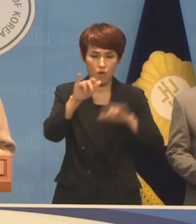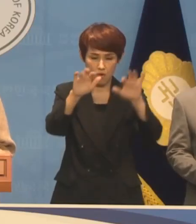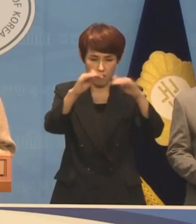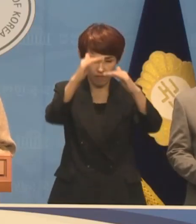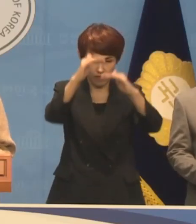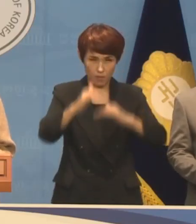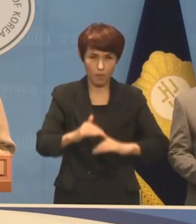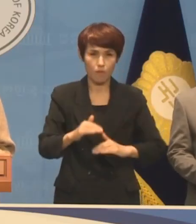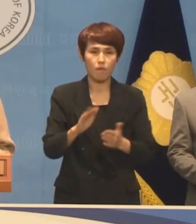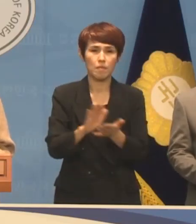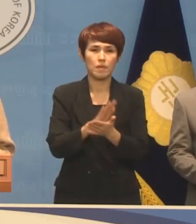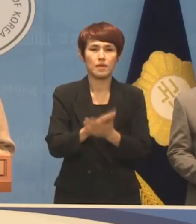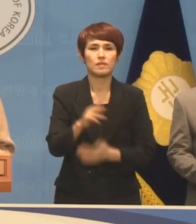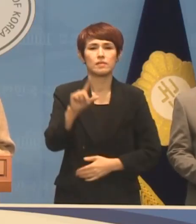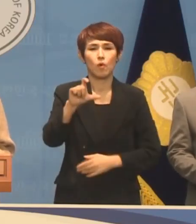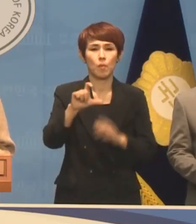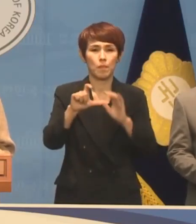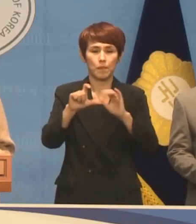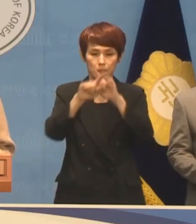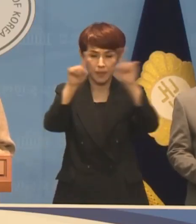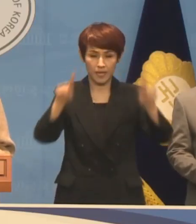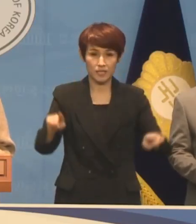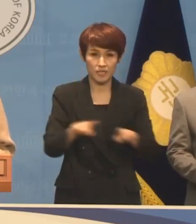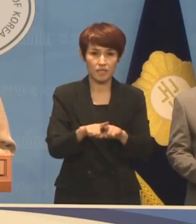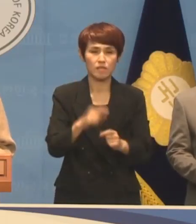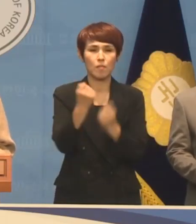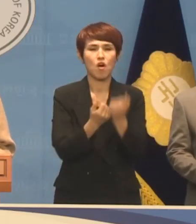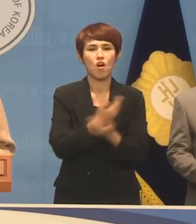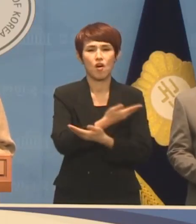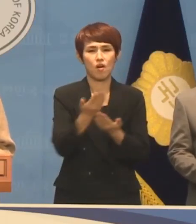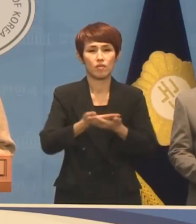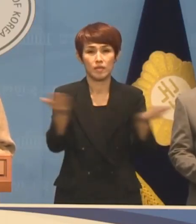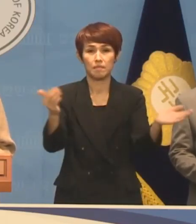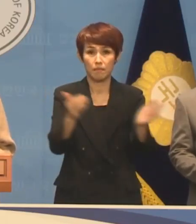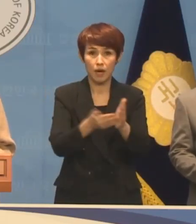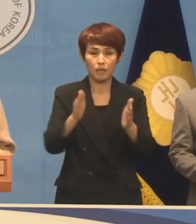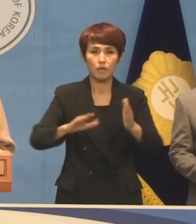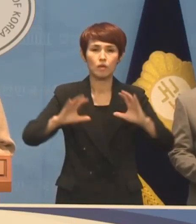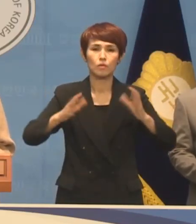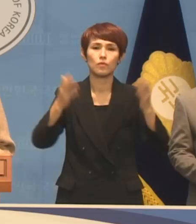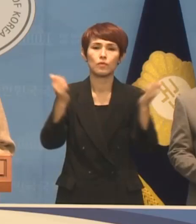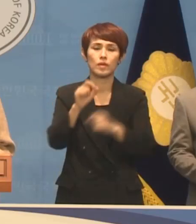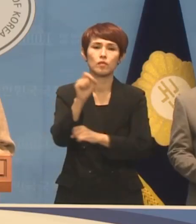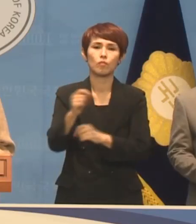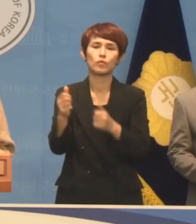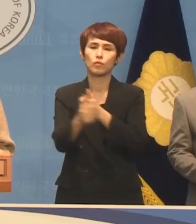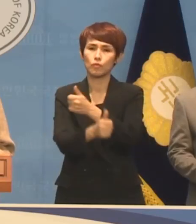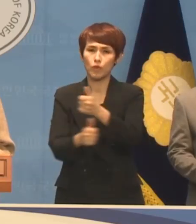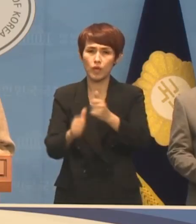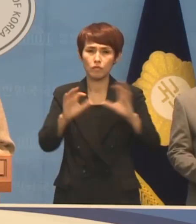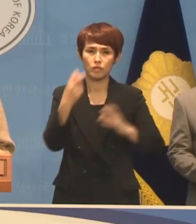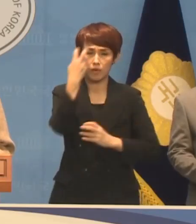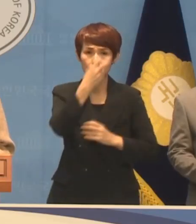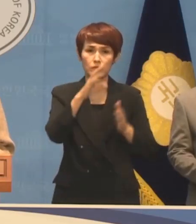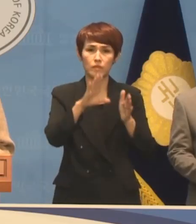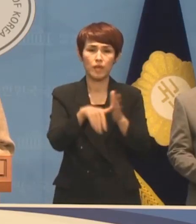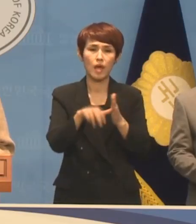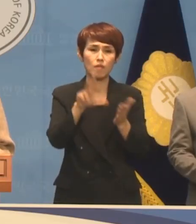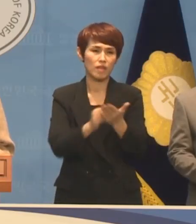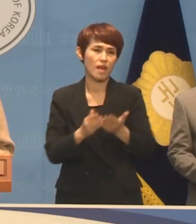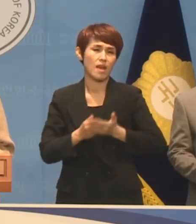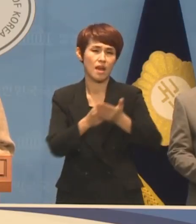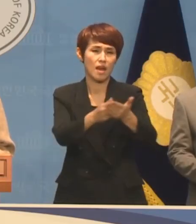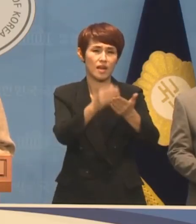15페이지 분량의 매각 관련 설명자료를 배포하면서도 국회 정무위나 지난 국정감사에서 강력한